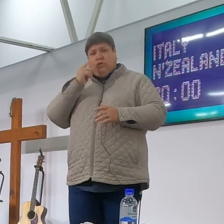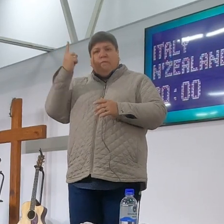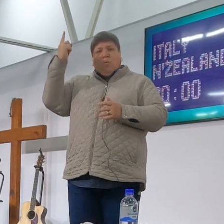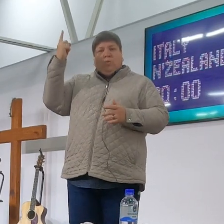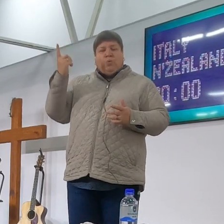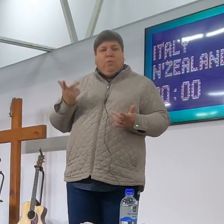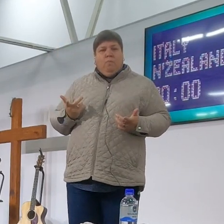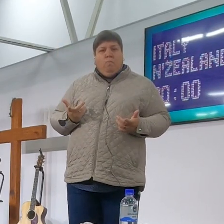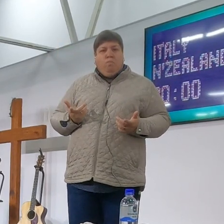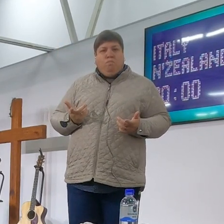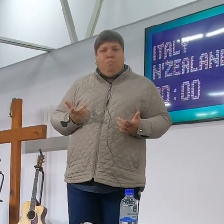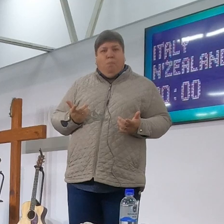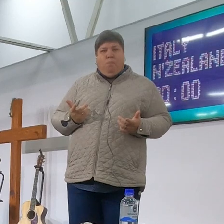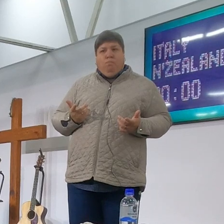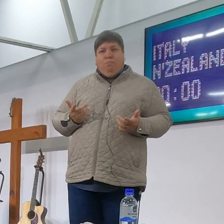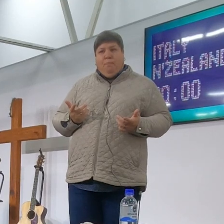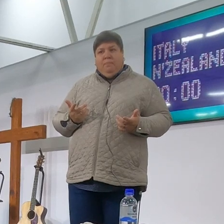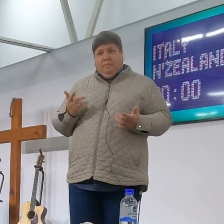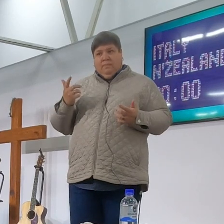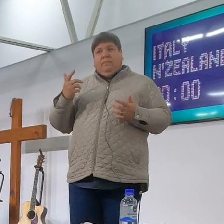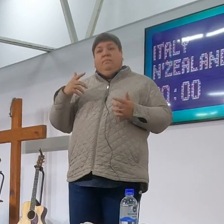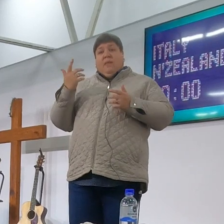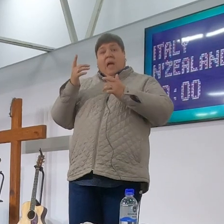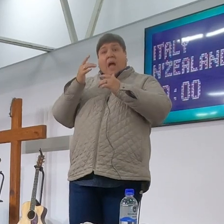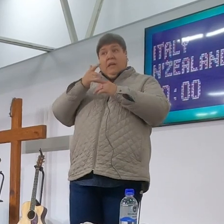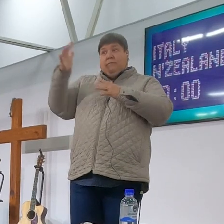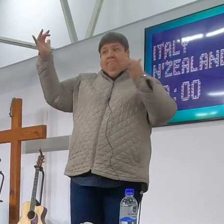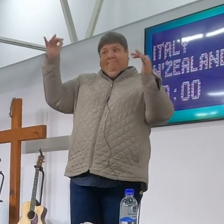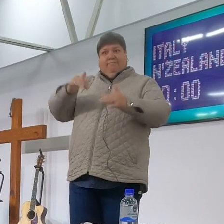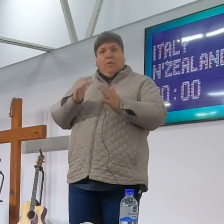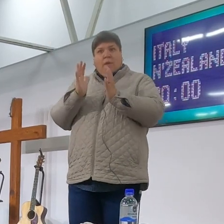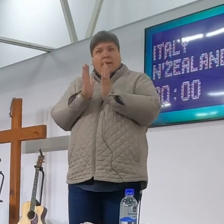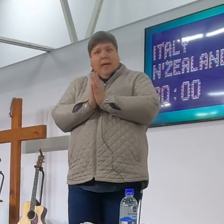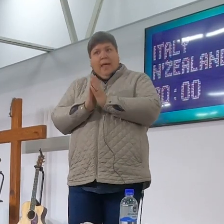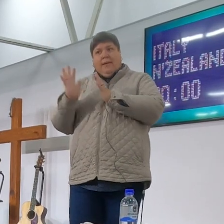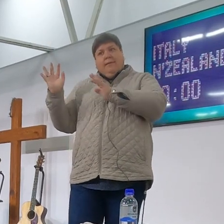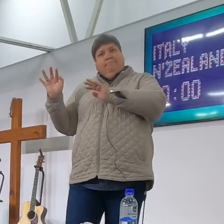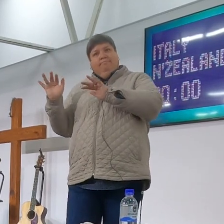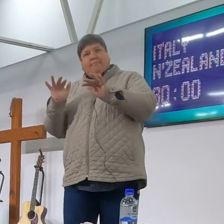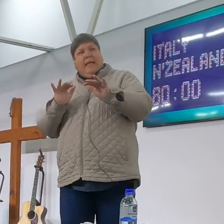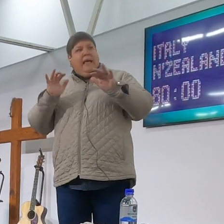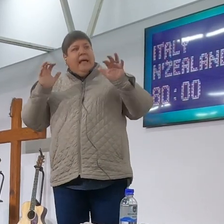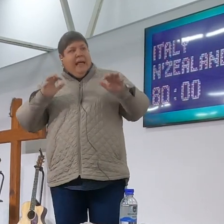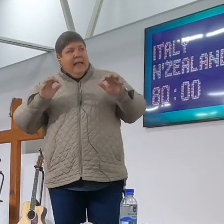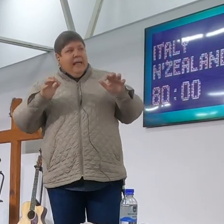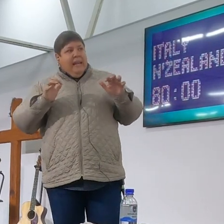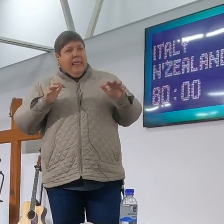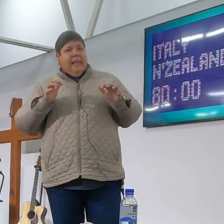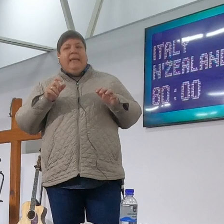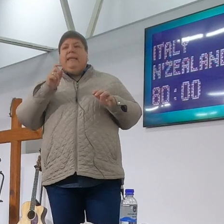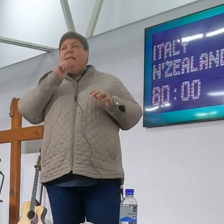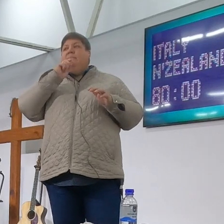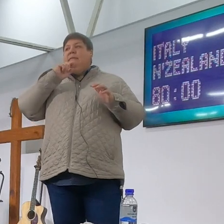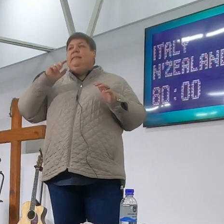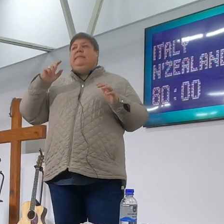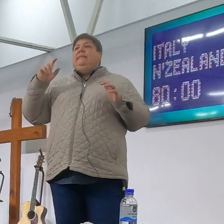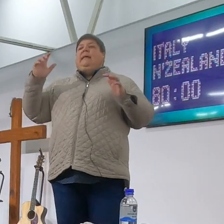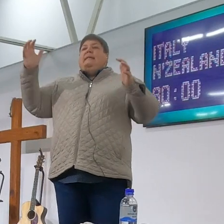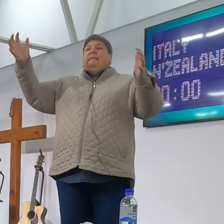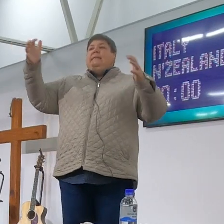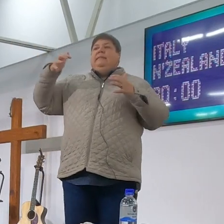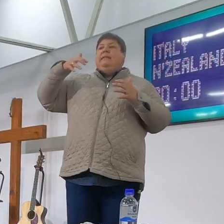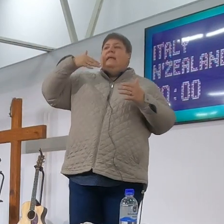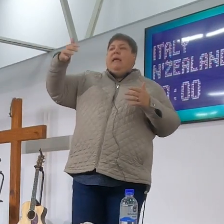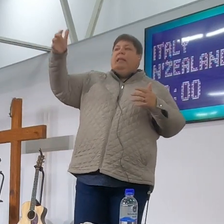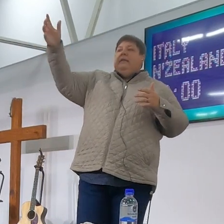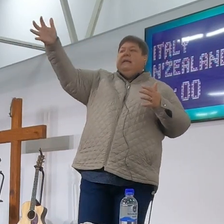toe, nê? En ek hou daarvan dat julle kerk toe kom op 'n Sondag. Dit is my heerlik. Elke Sondag, behalwe as dit reën, dan staan daar nou nie mense daar agter nie. Maar dit is die cheap seats daai